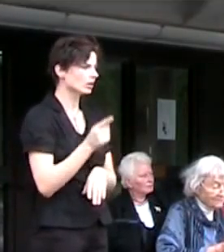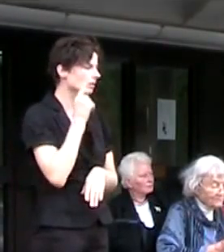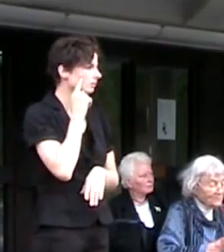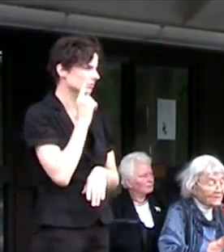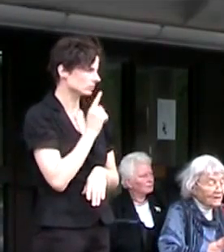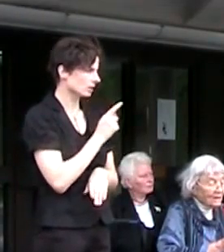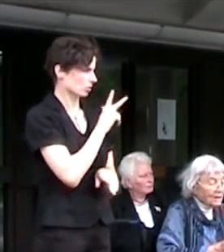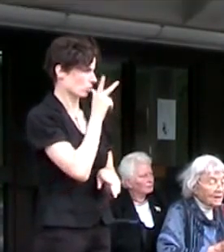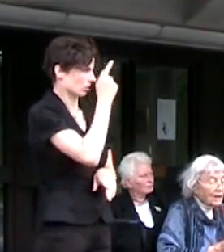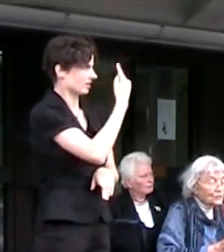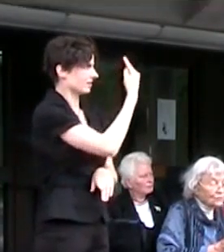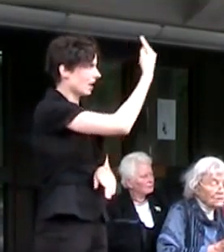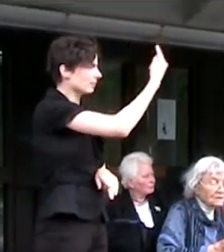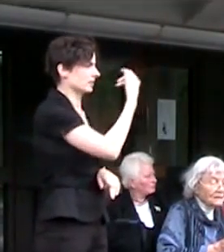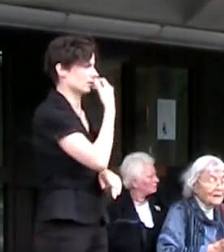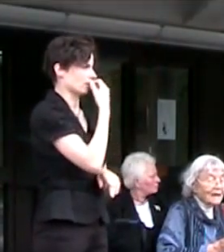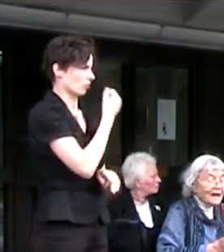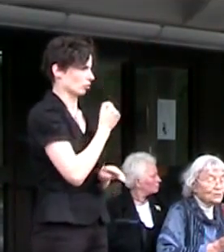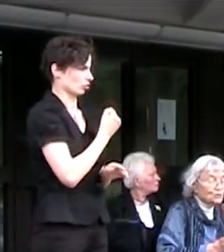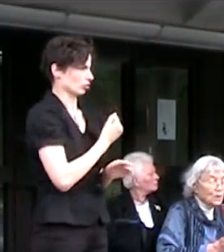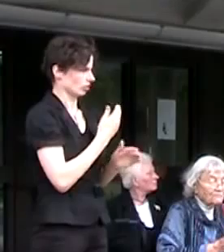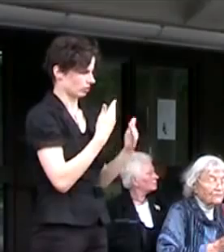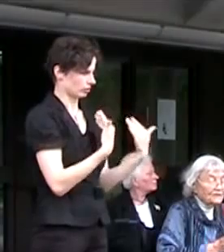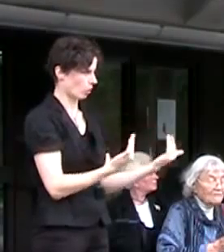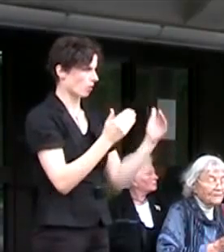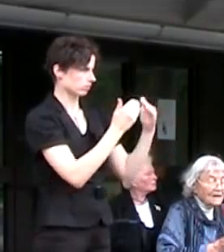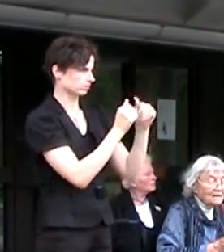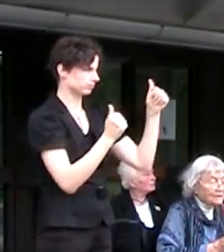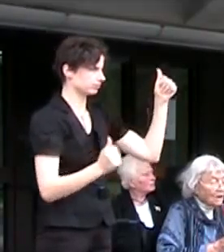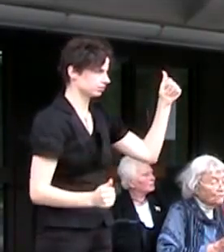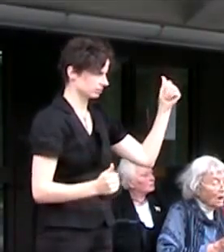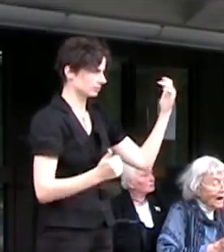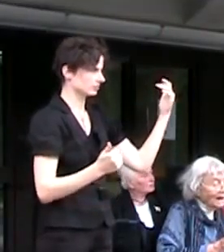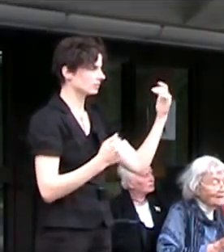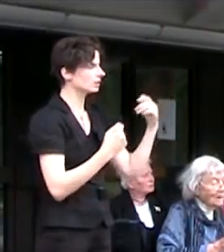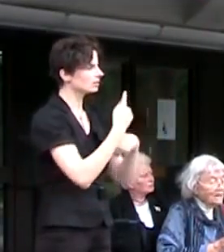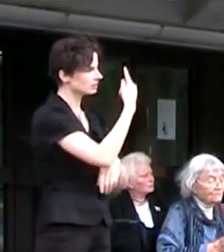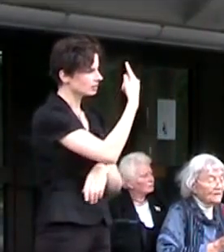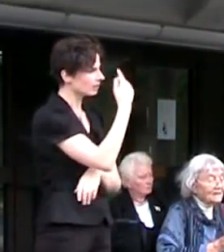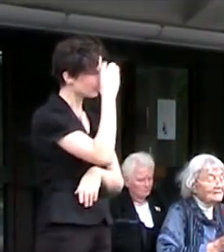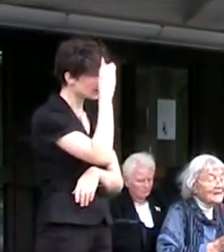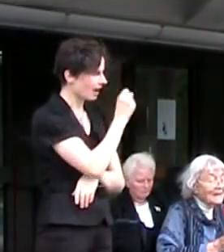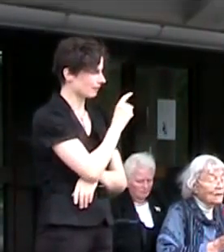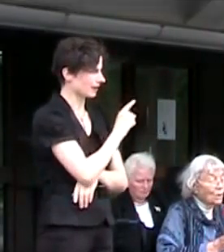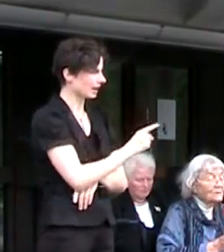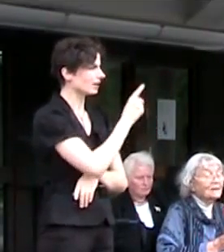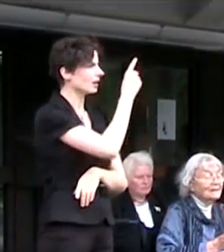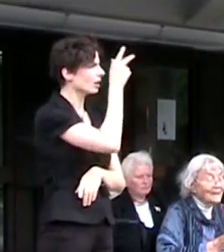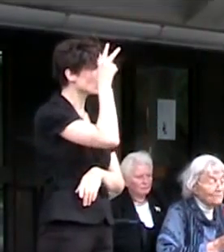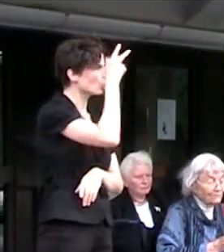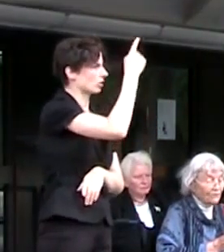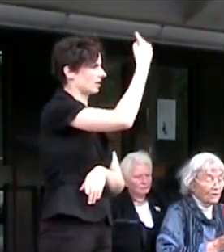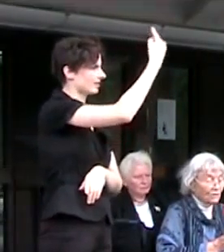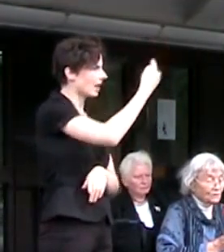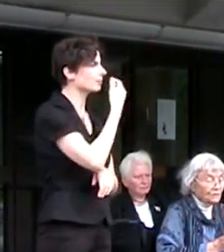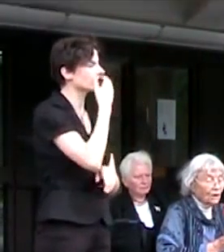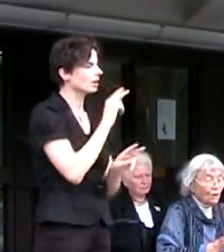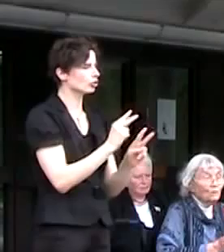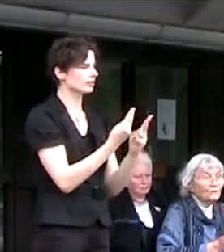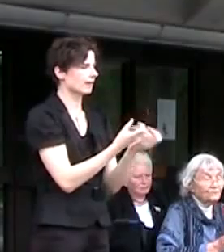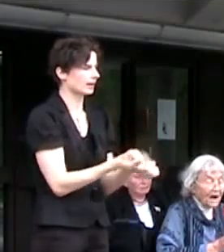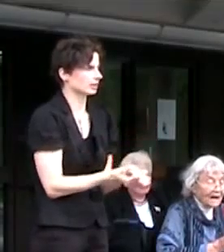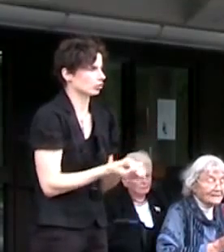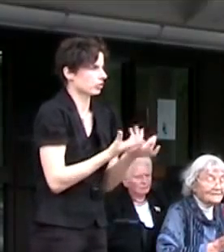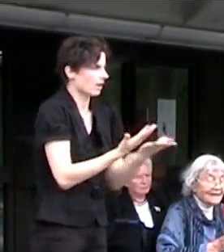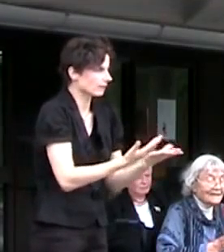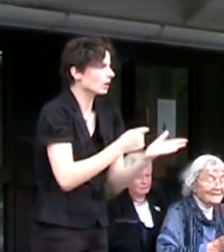Moralist, sondern als Schöpfer der Welt vor allem ein Fantasie- und liebevoller Gott